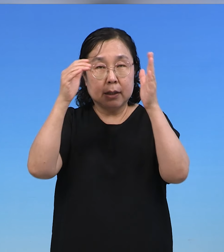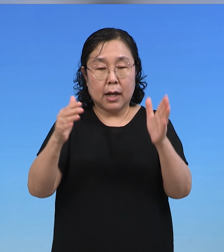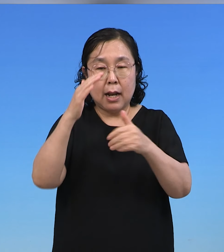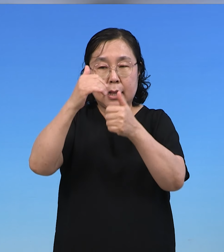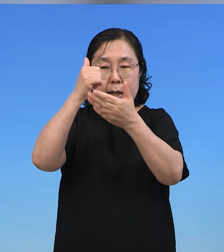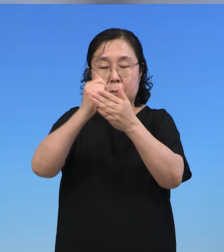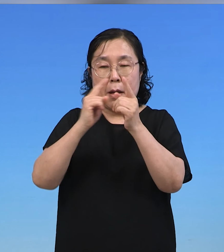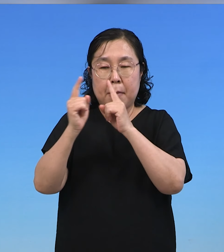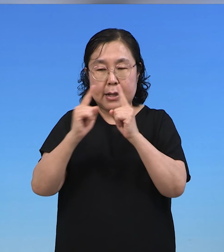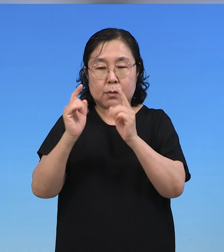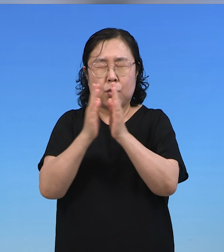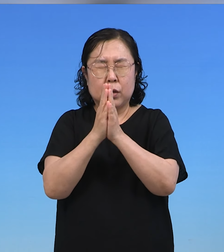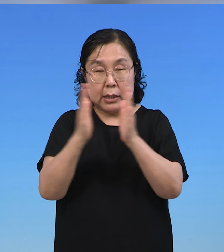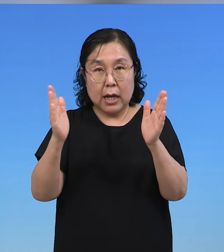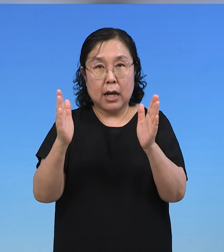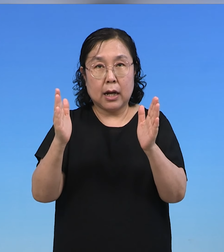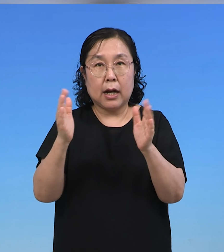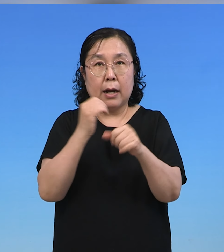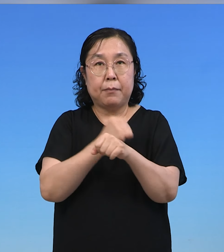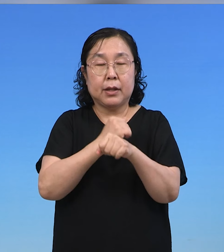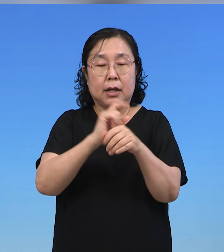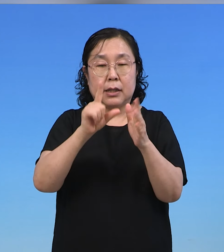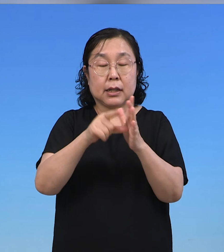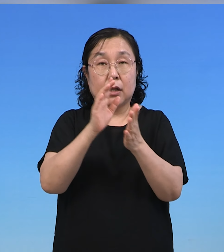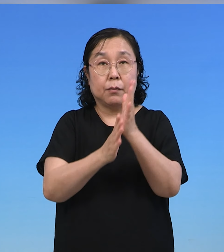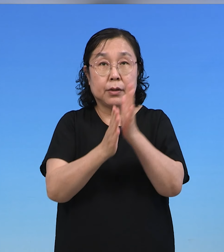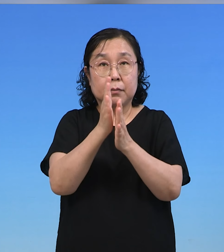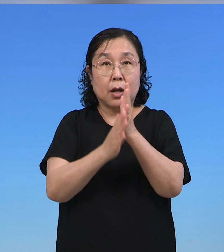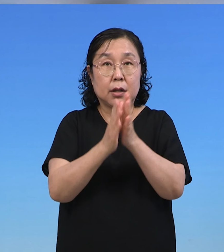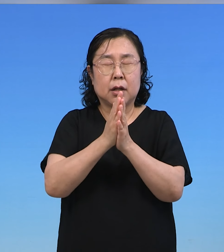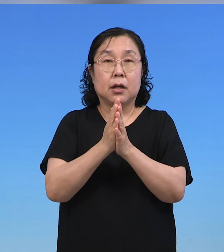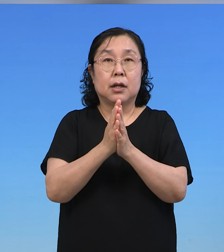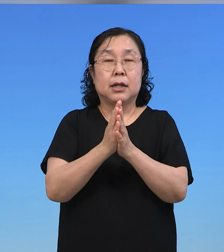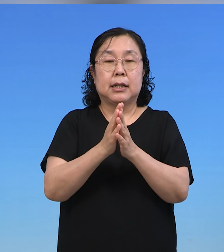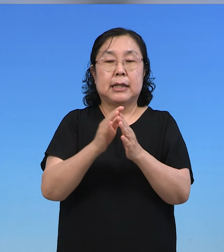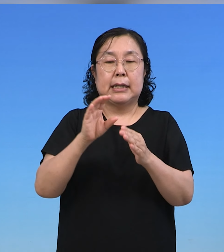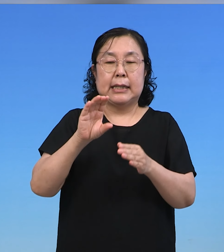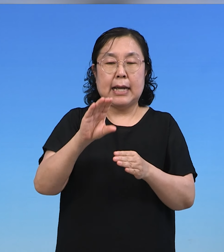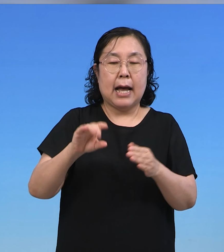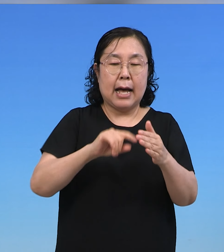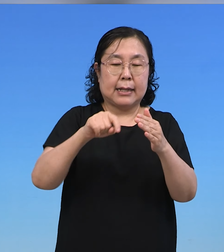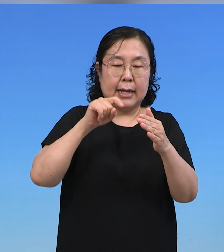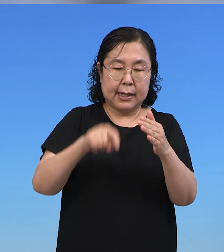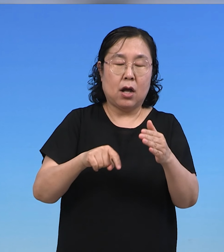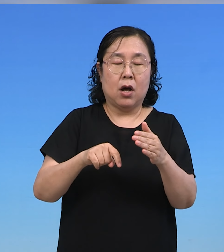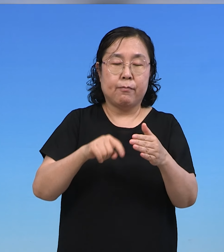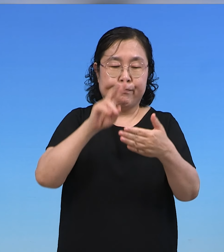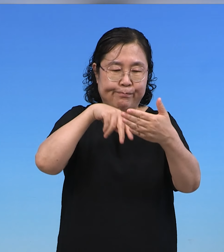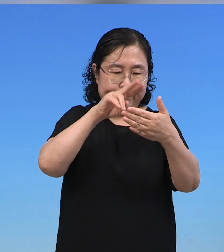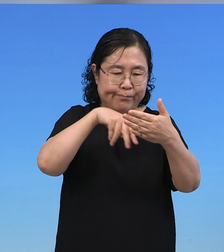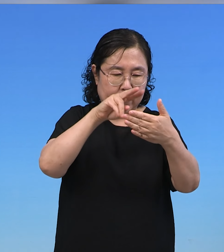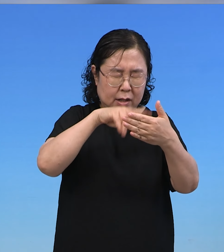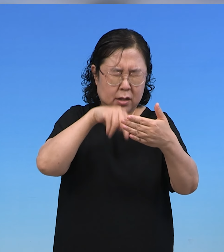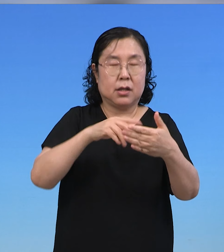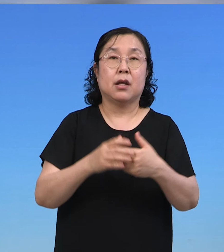말씀으로 시작을 해요. 시간이 없으면요 차 안에서 하세요. 차 안에서.